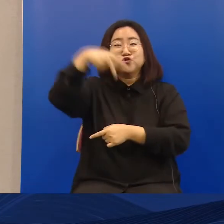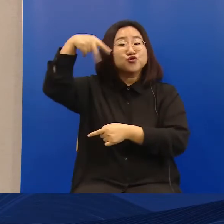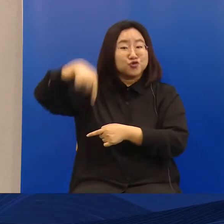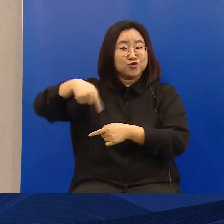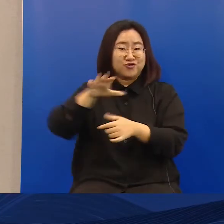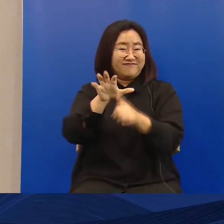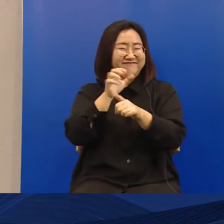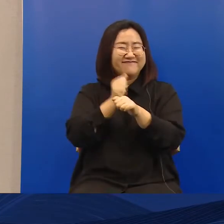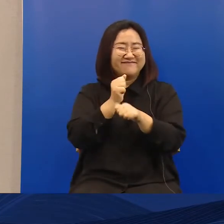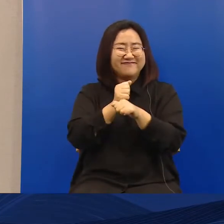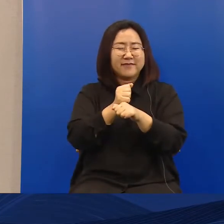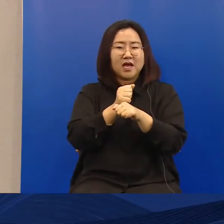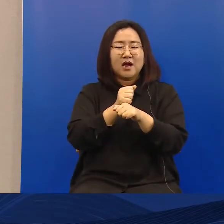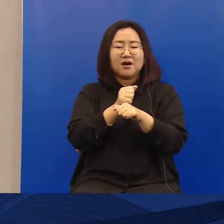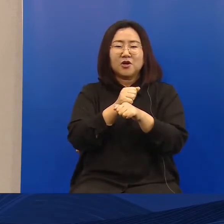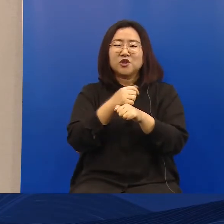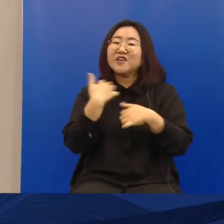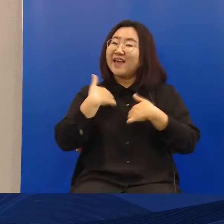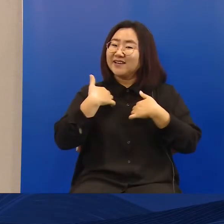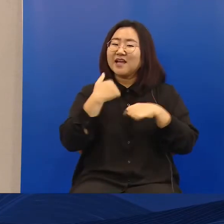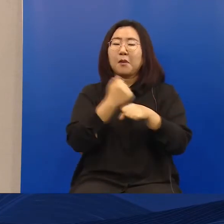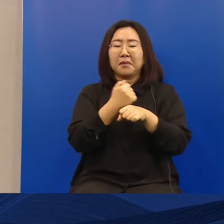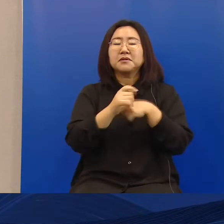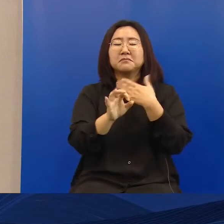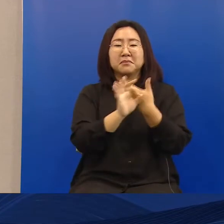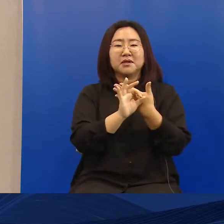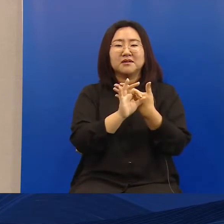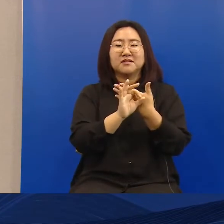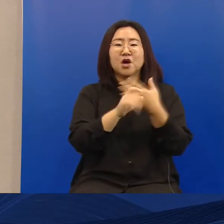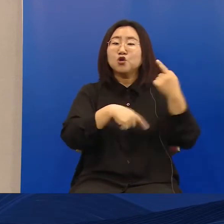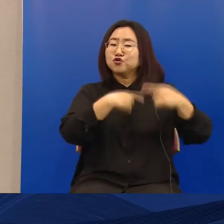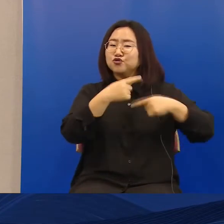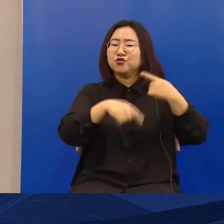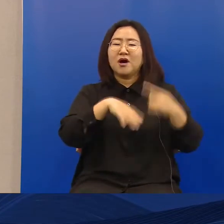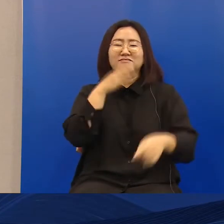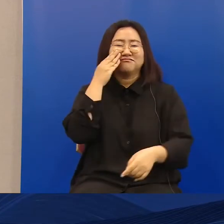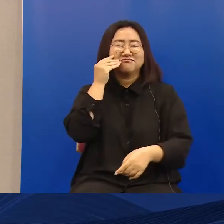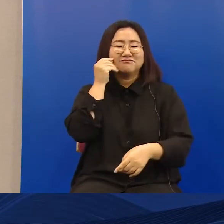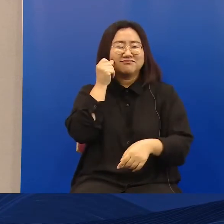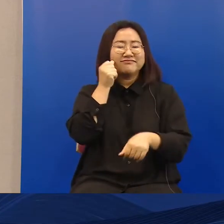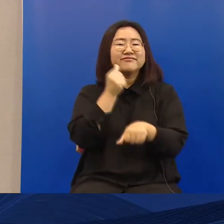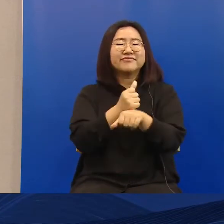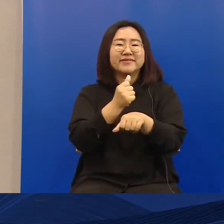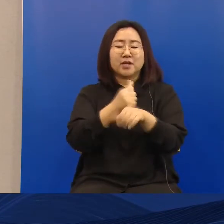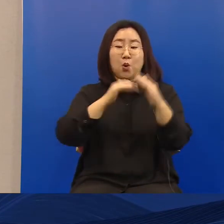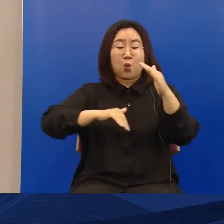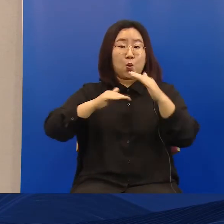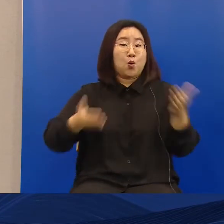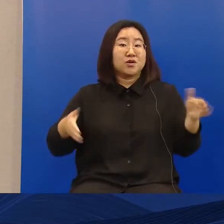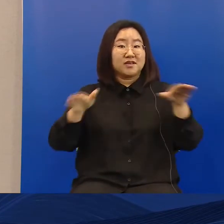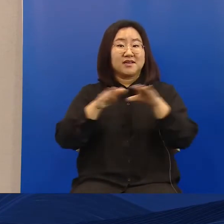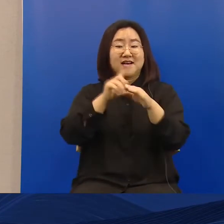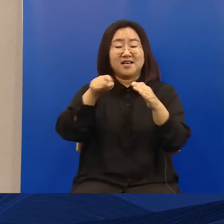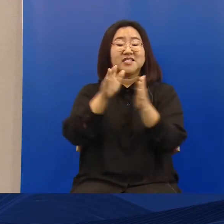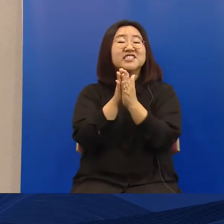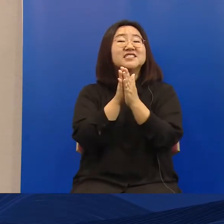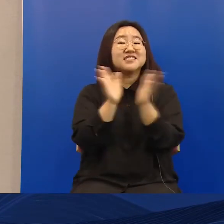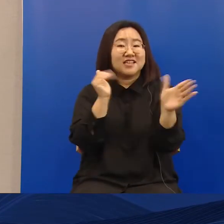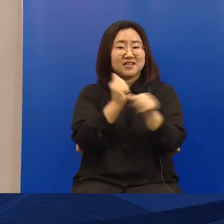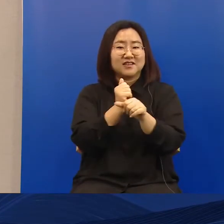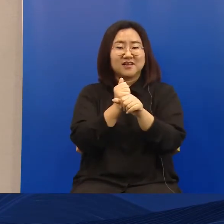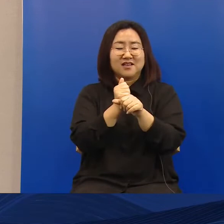그런 이벤트를 지속적으로 해나간다면 수어가 자연스럽게 이 공공기관에서부터